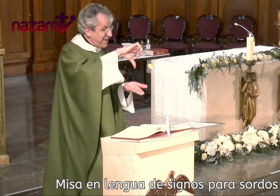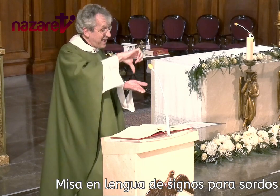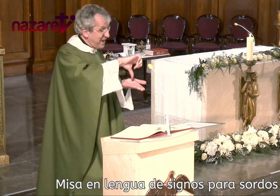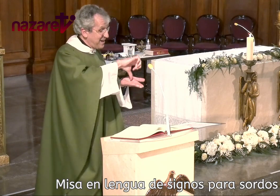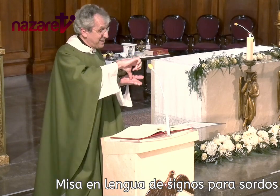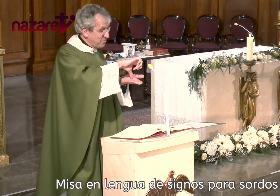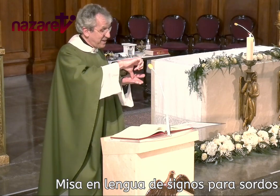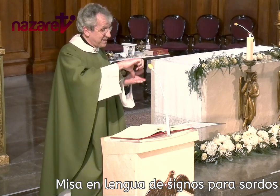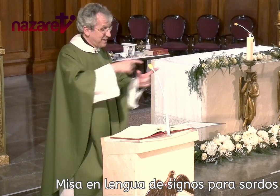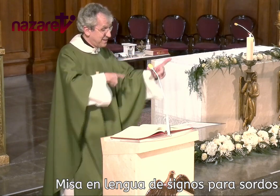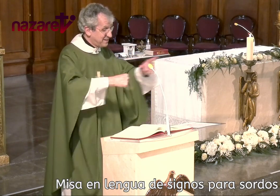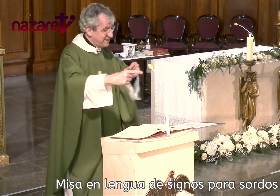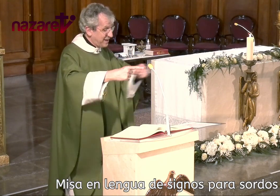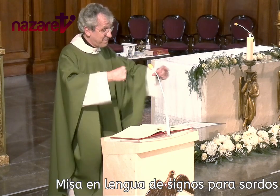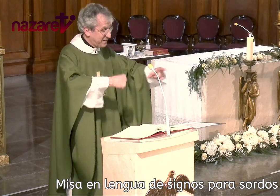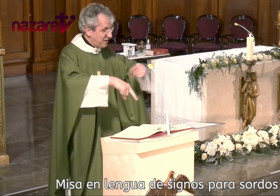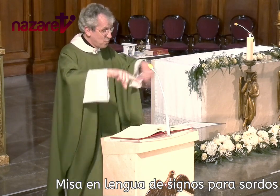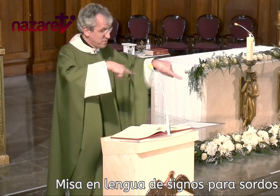en la ciudad de casarnos